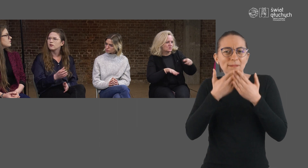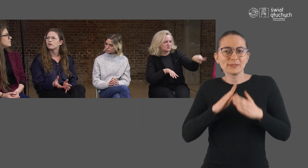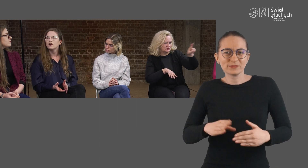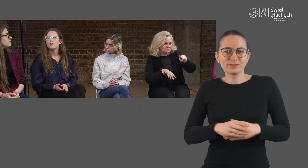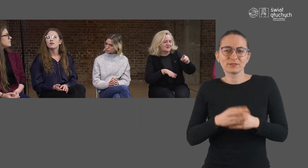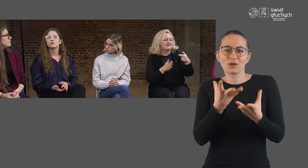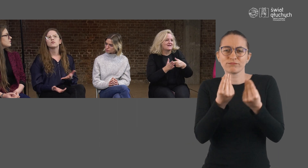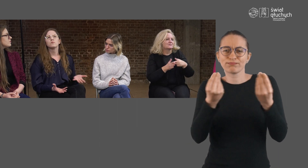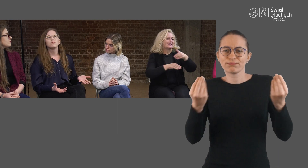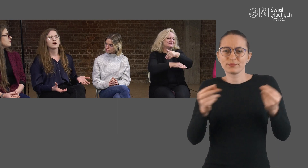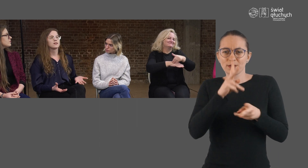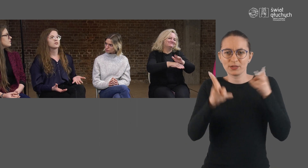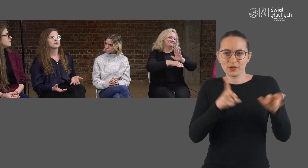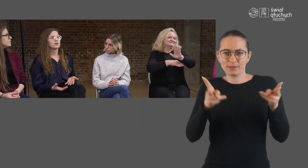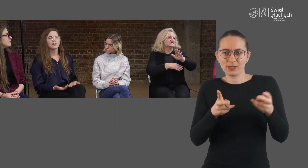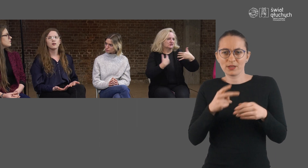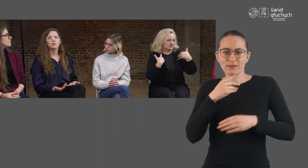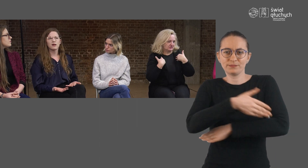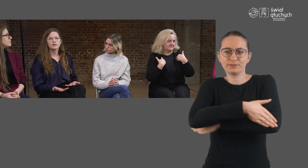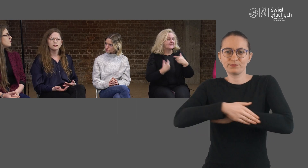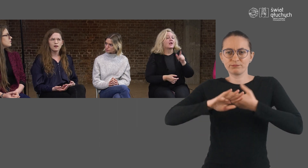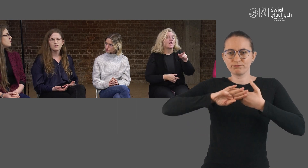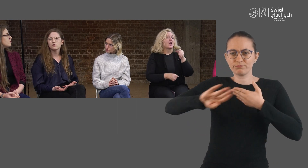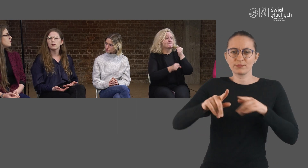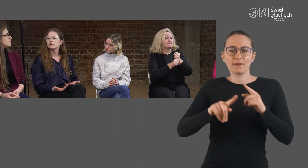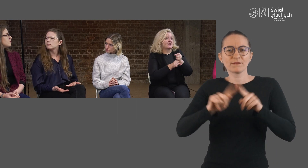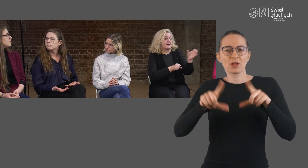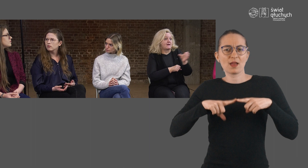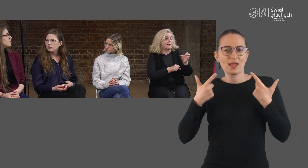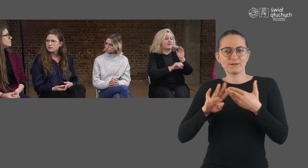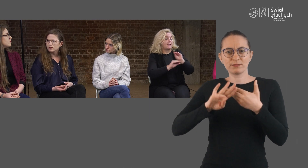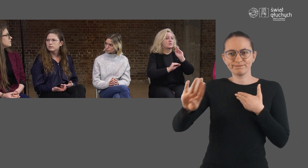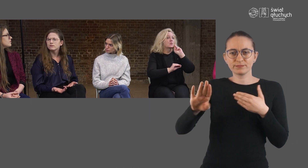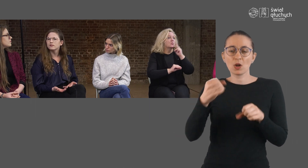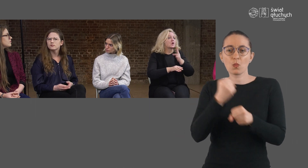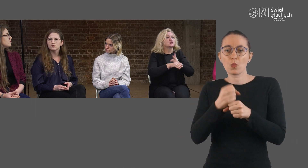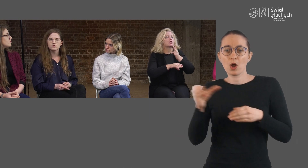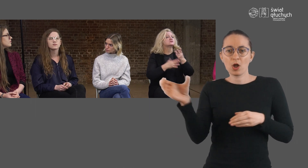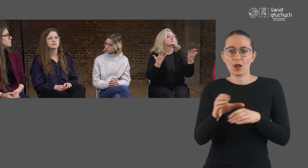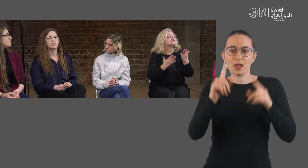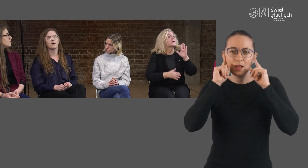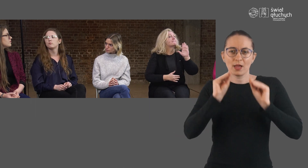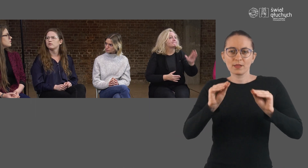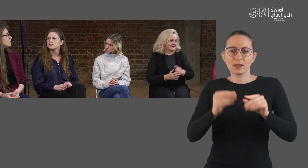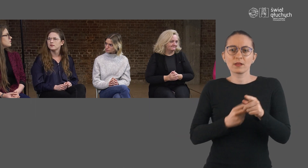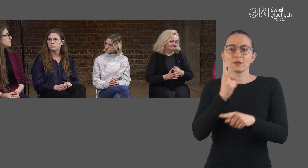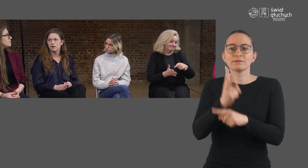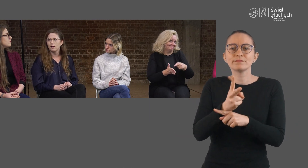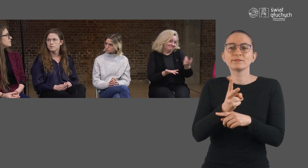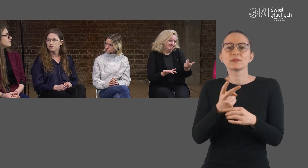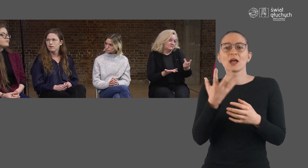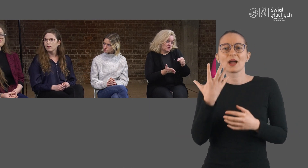marginesem żyją. Zwróćmy uwagę na to, do jakich prac, do jakich edukacji głusi mają dostęp, więc to już sama odpowiedź jest